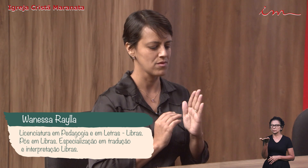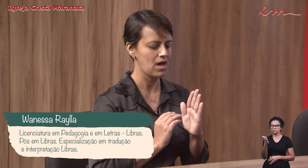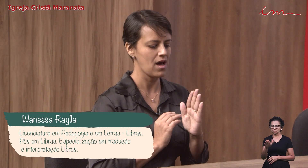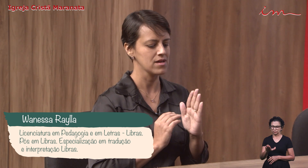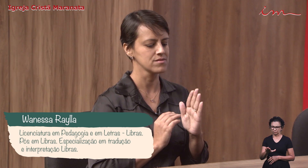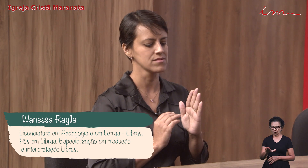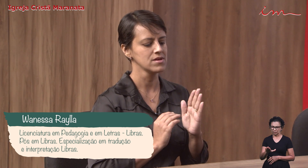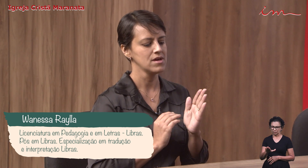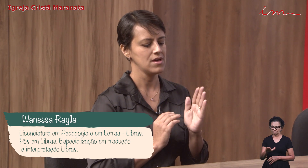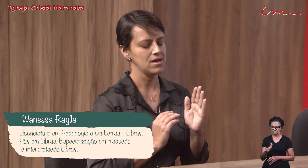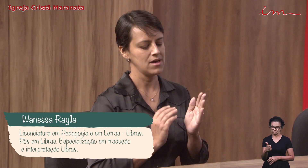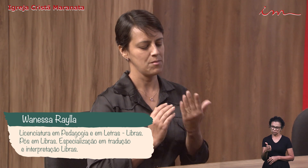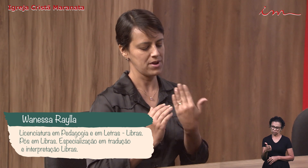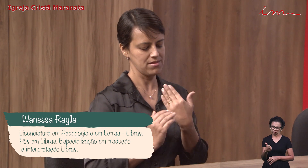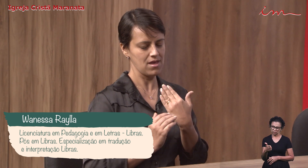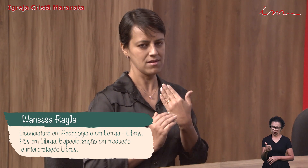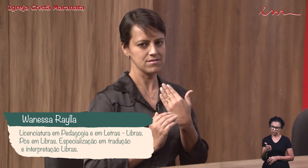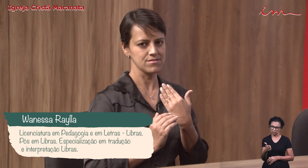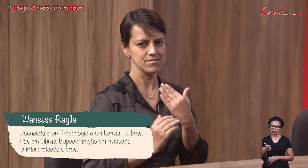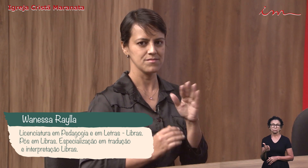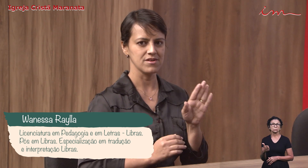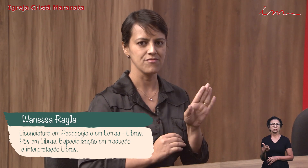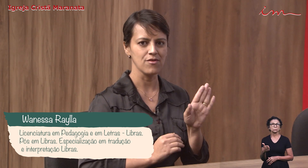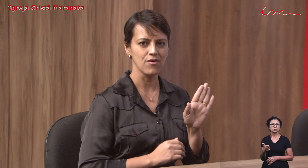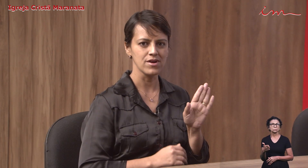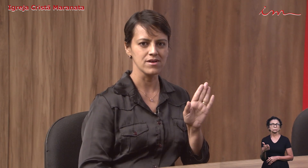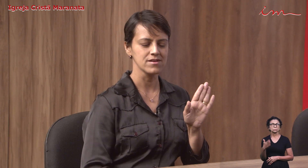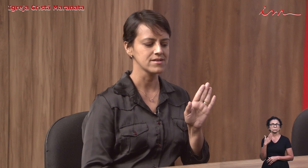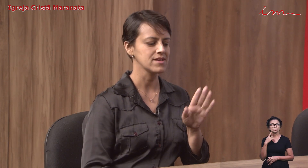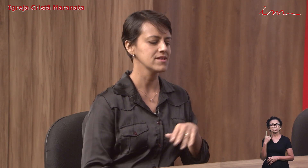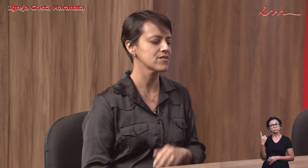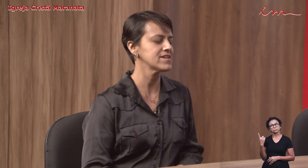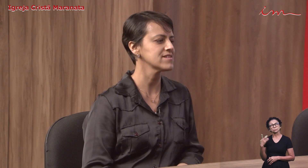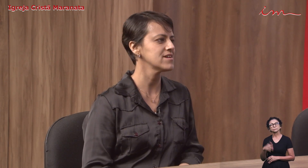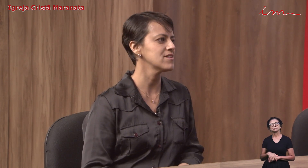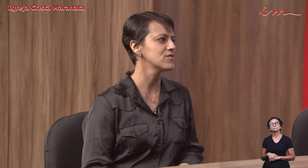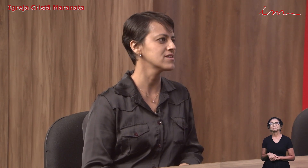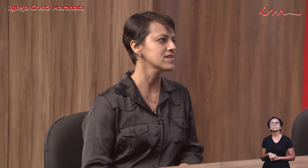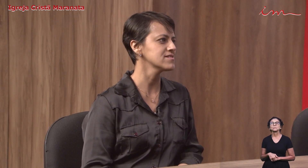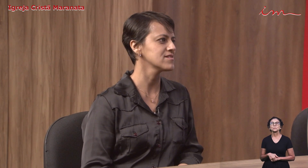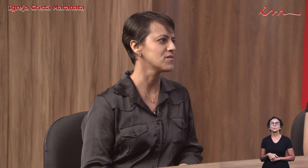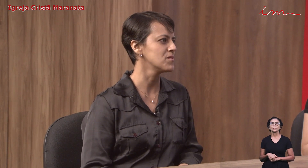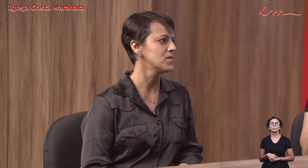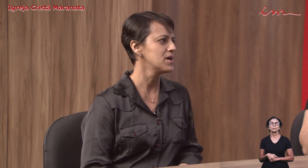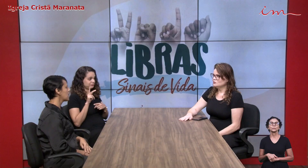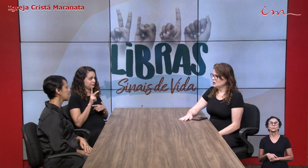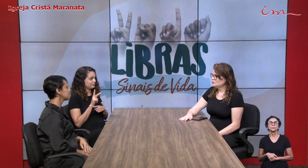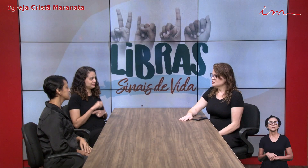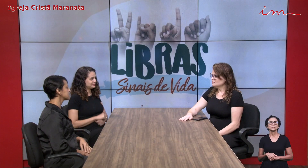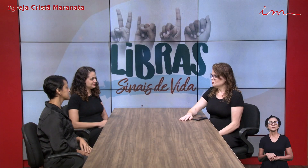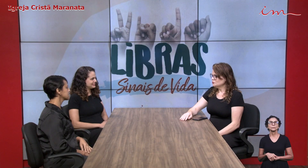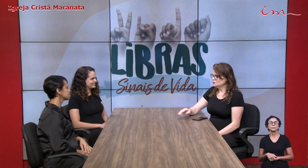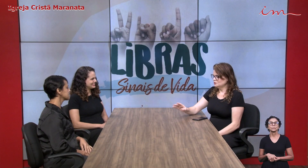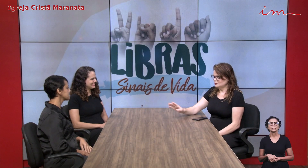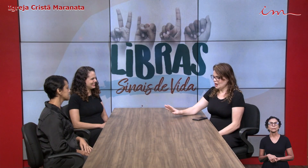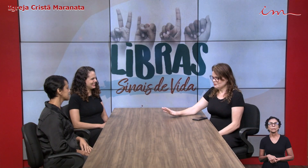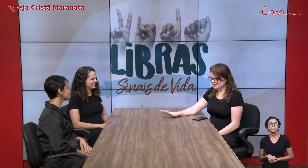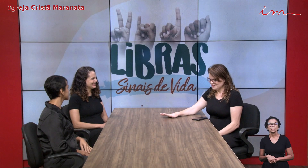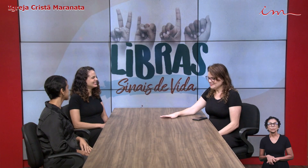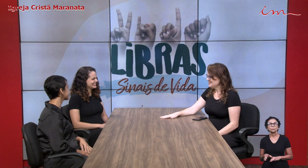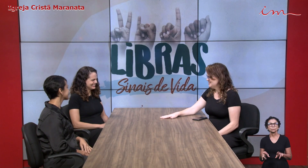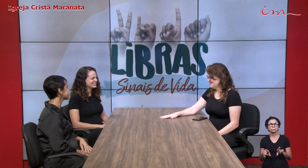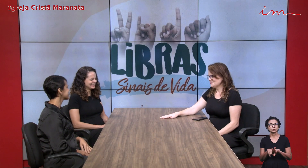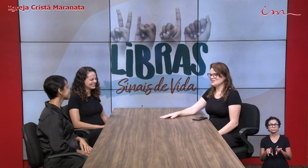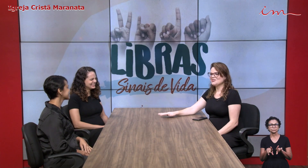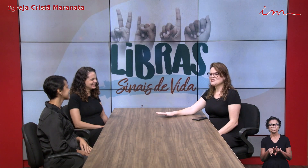baixo, para um lado, para dentro, para fora, né? Então, essa é a orientação. E uma coisa muito